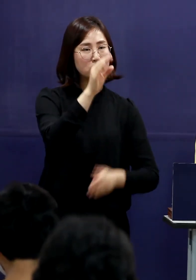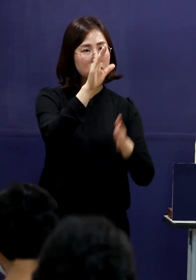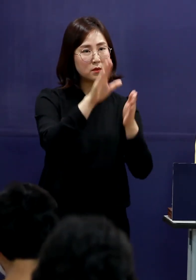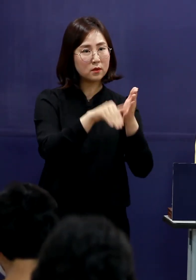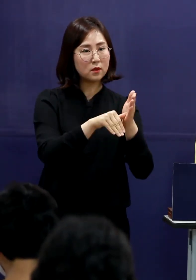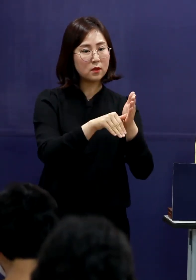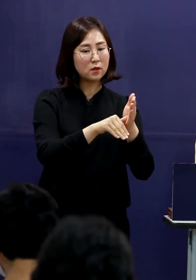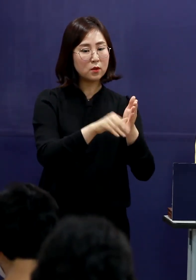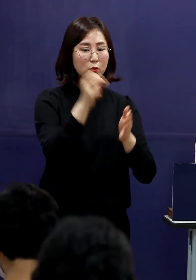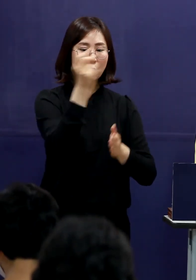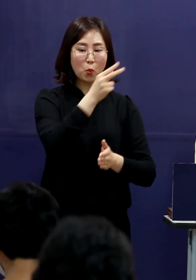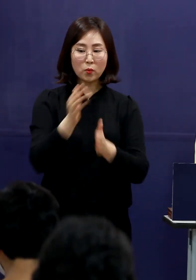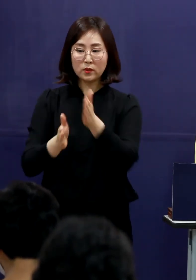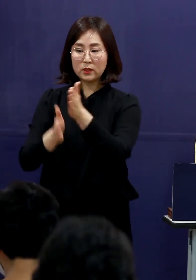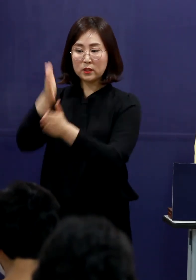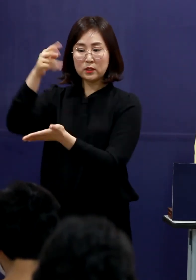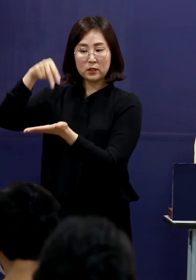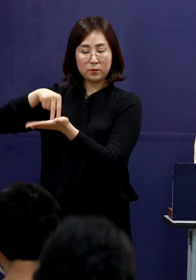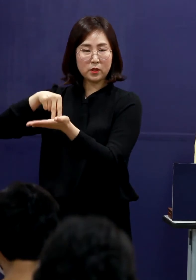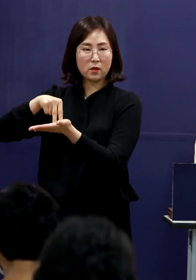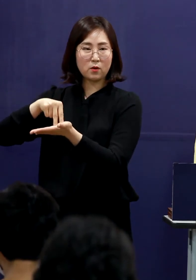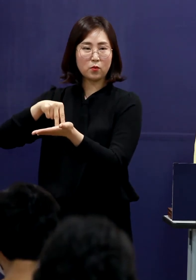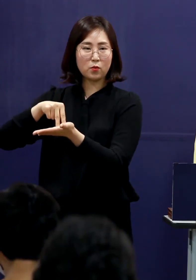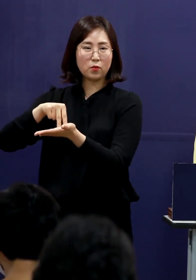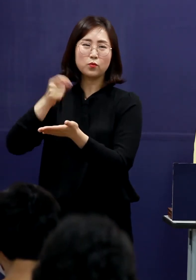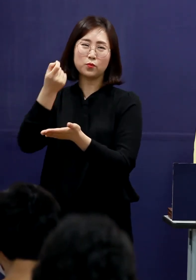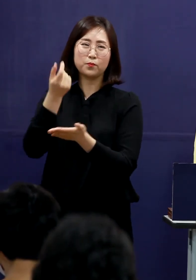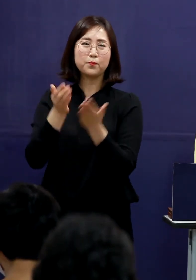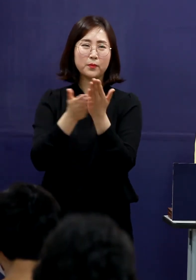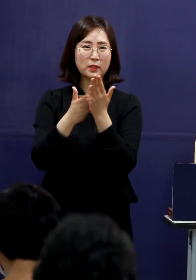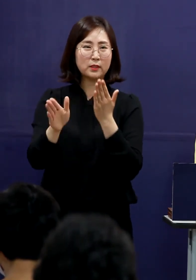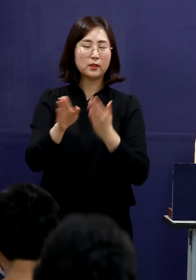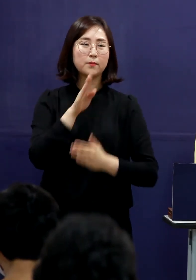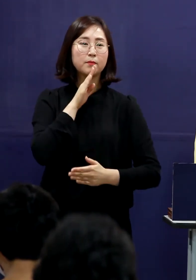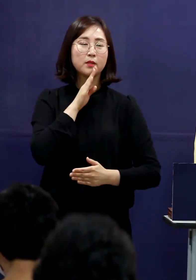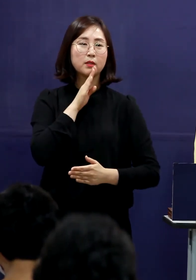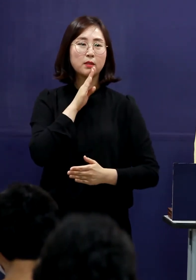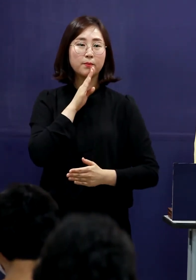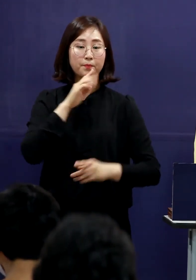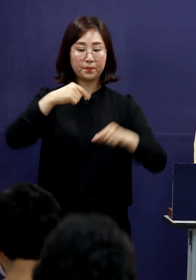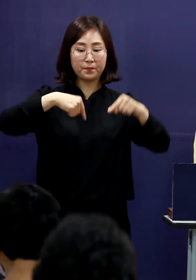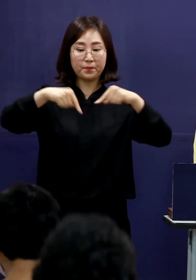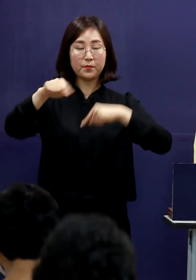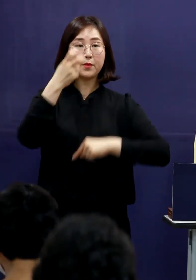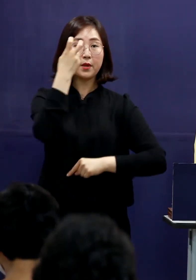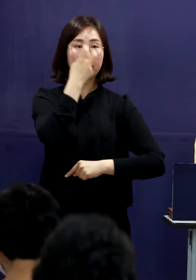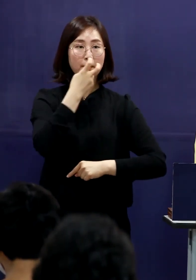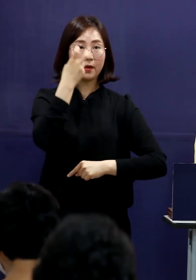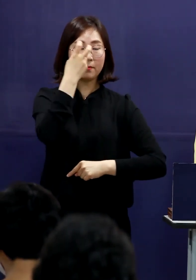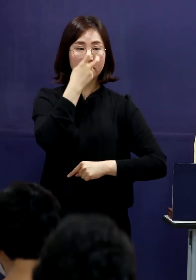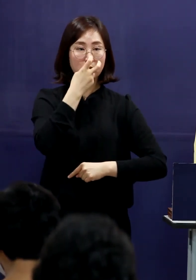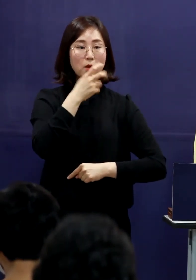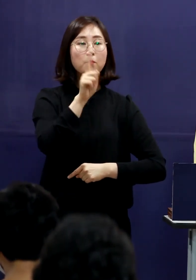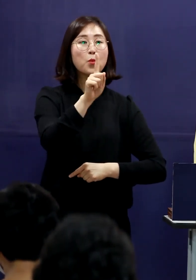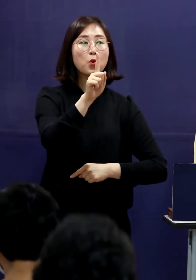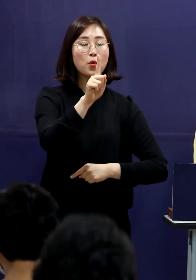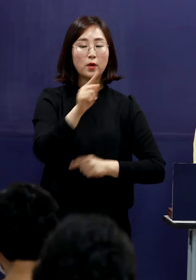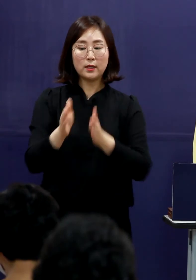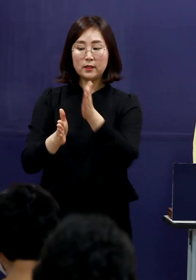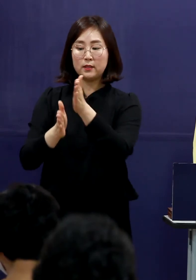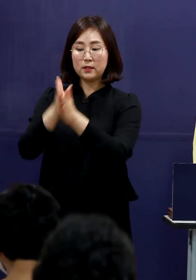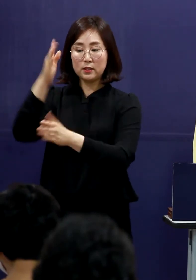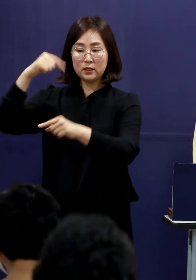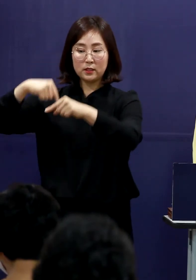우리 집행부 시각이 우선 다를 수가 있습니다. 행정감사라는 게 집행부에서 한 일에 대해서